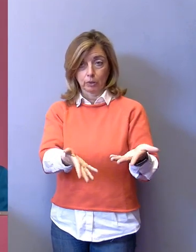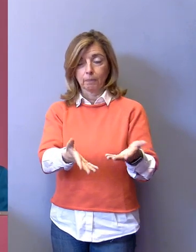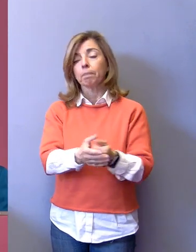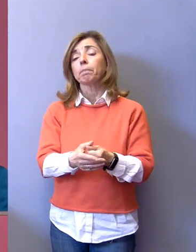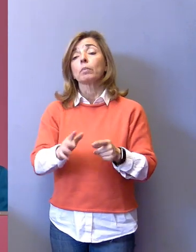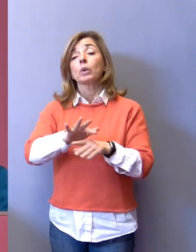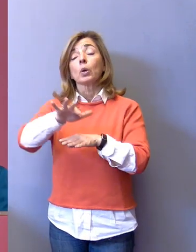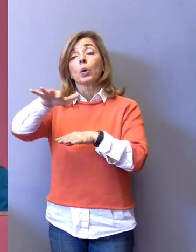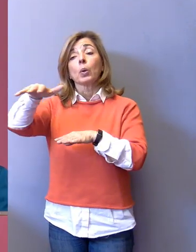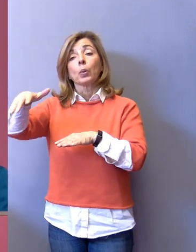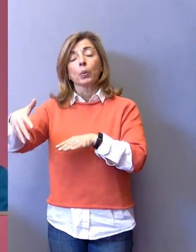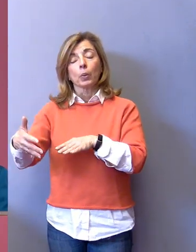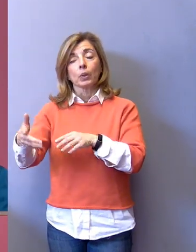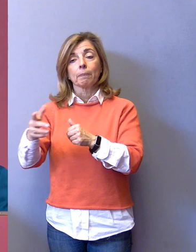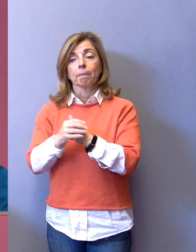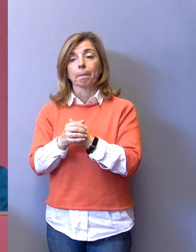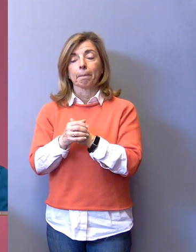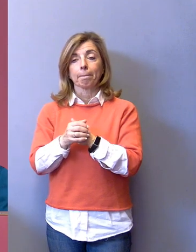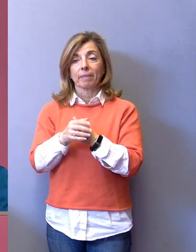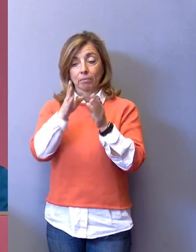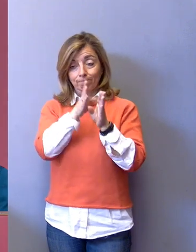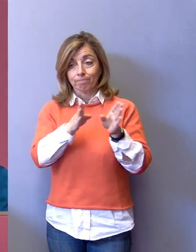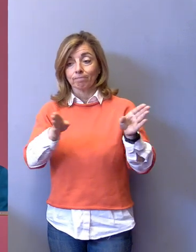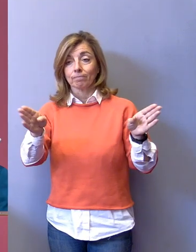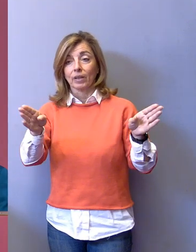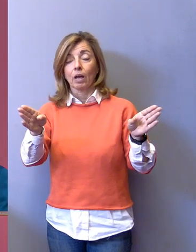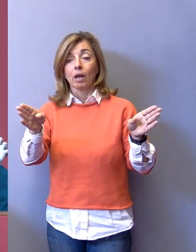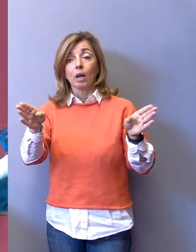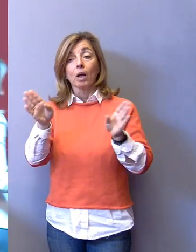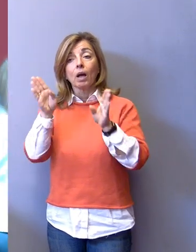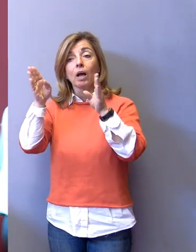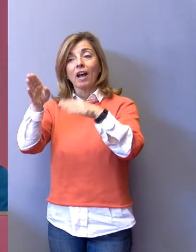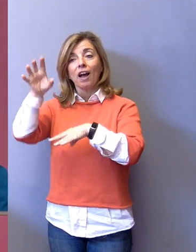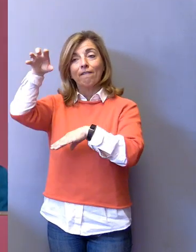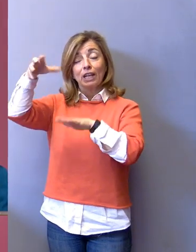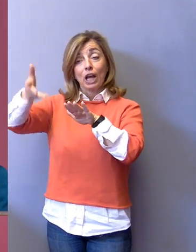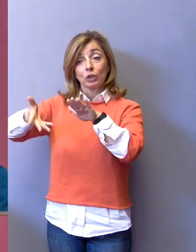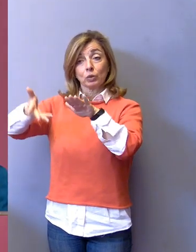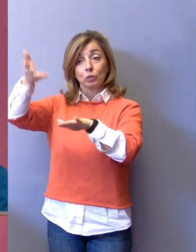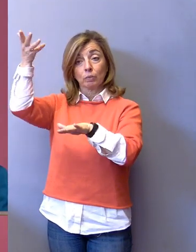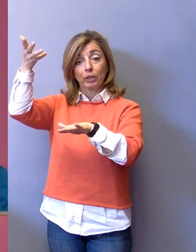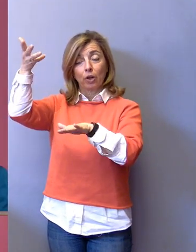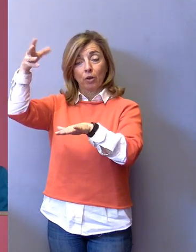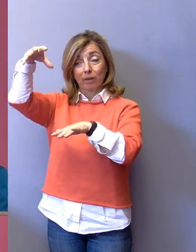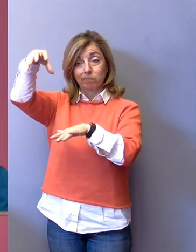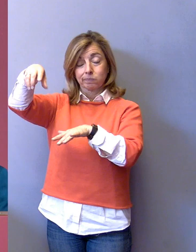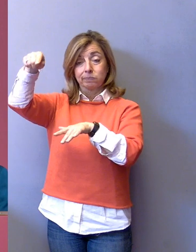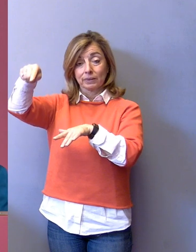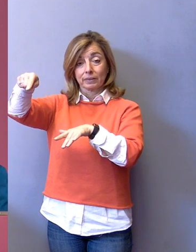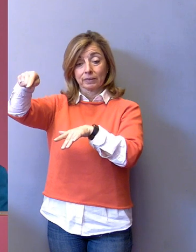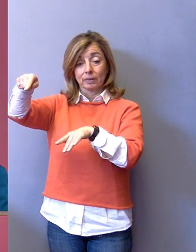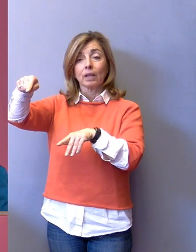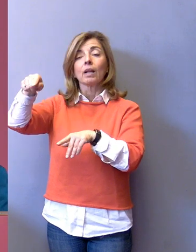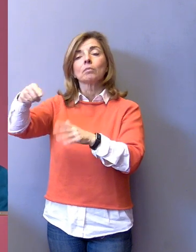e poi abbiamo un altro titolo che invece riguarda la villa superiore l'immobile sommitale dove